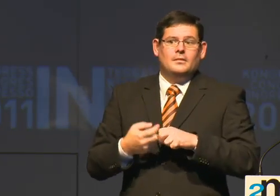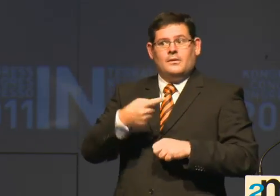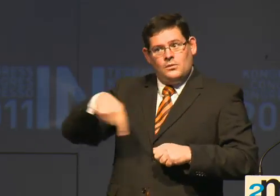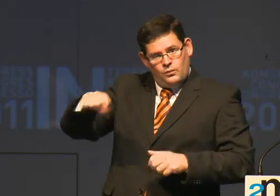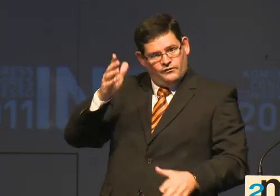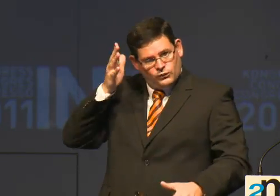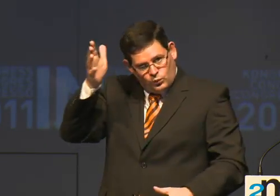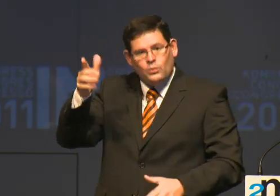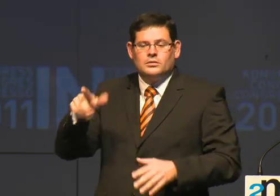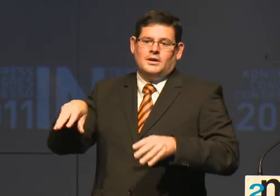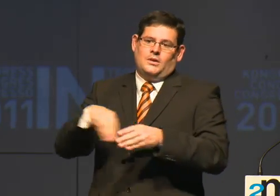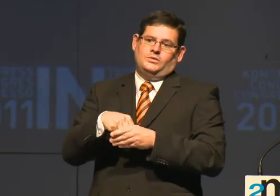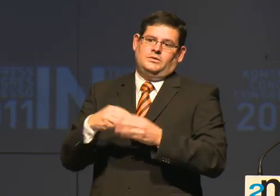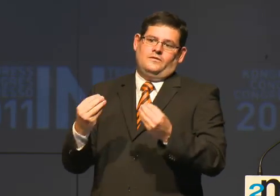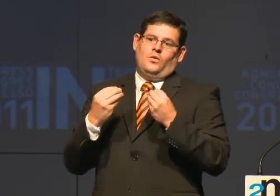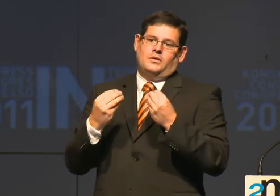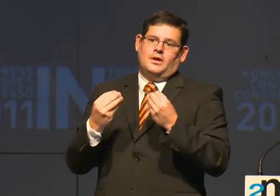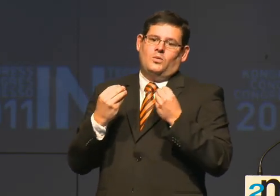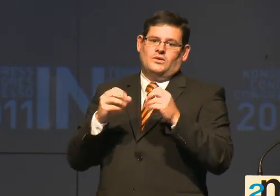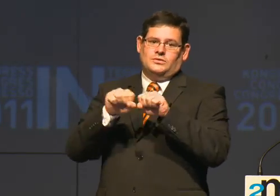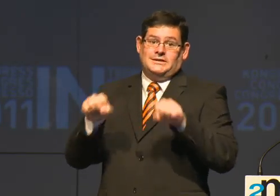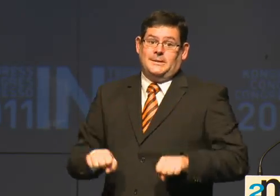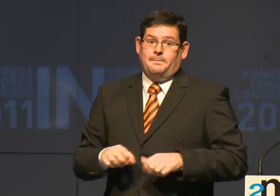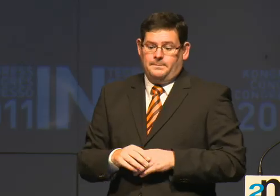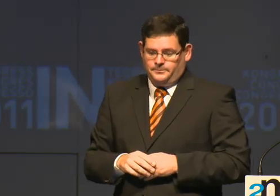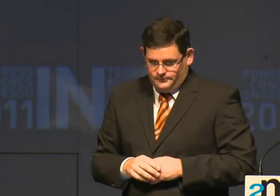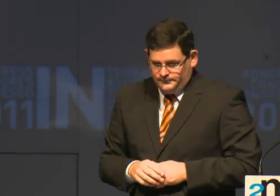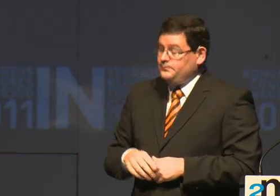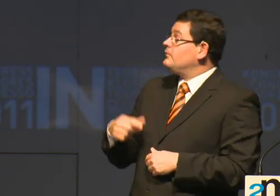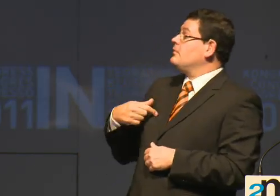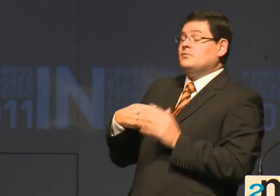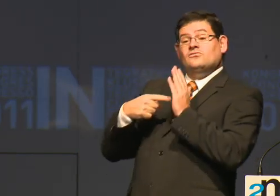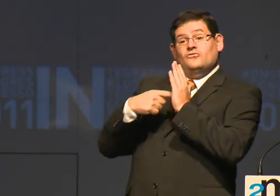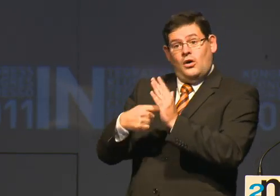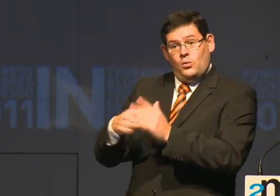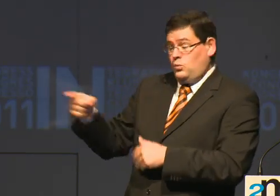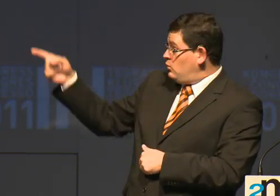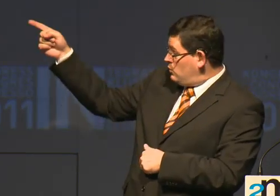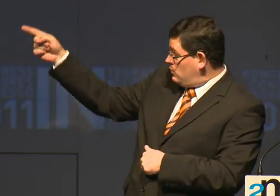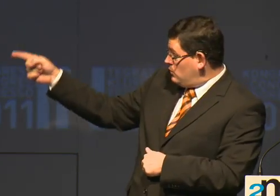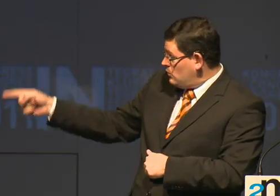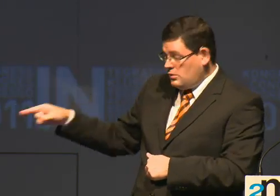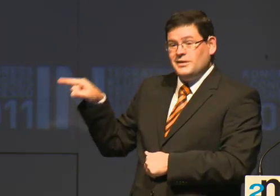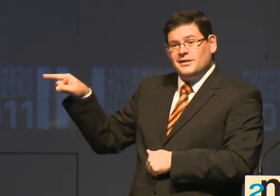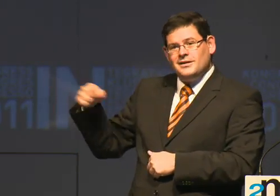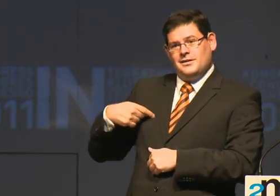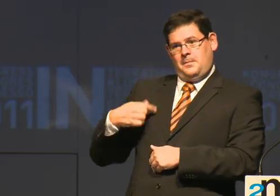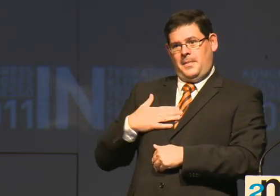parle d'inclusion, mais que les problèmes sont très présents et que dans l'enseignement, tout n'est pas encore